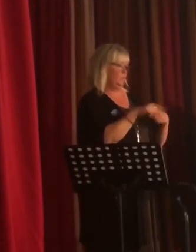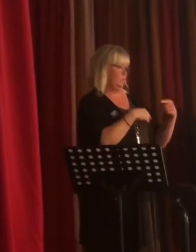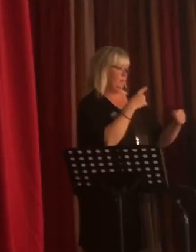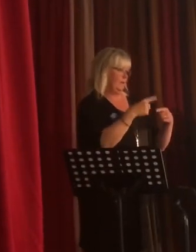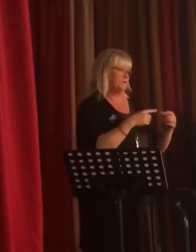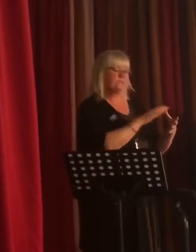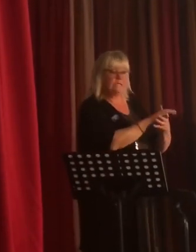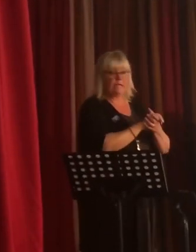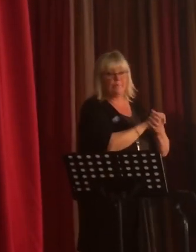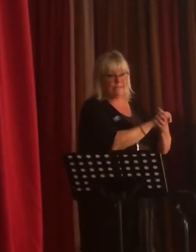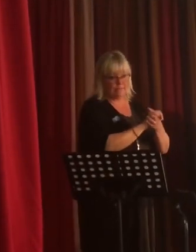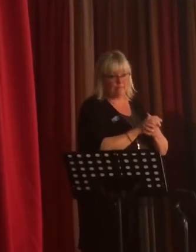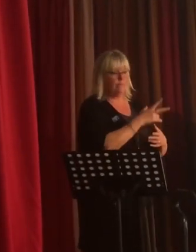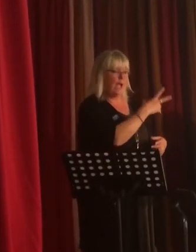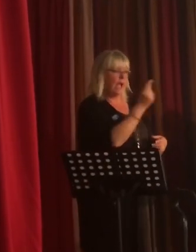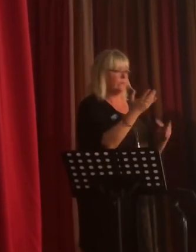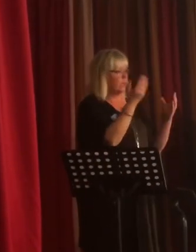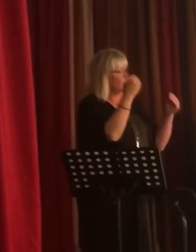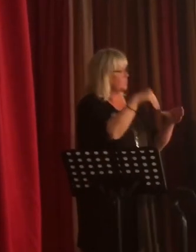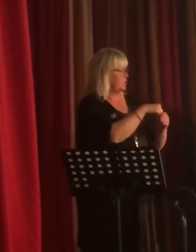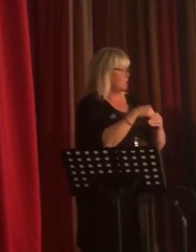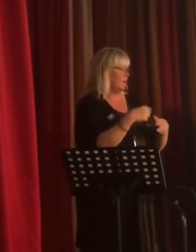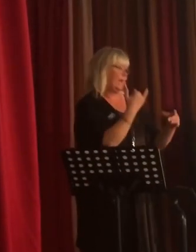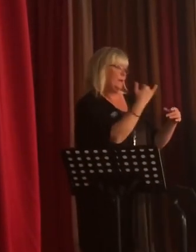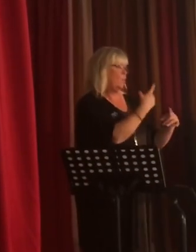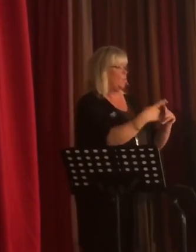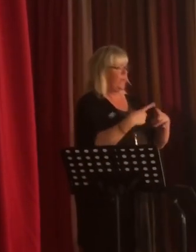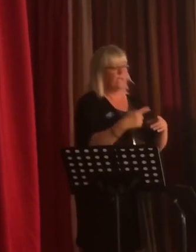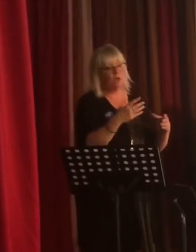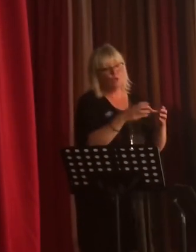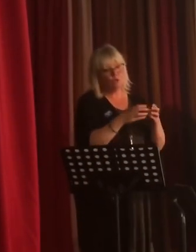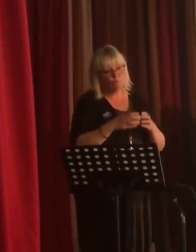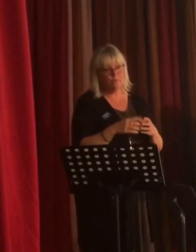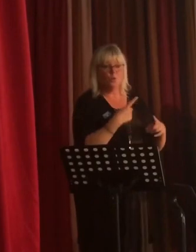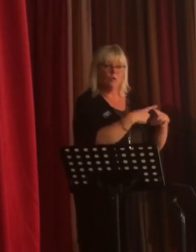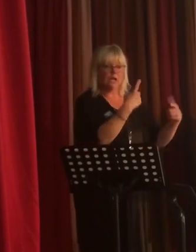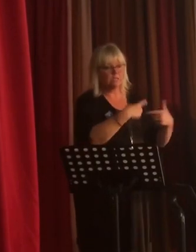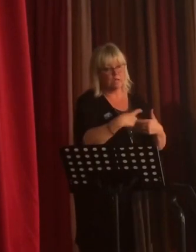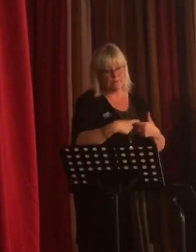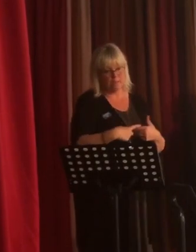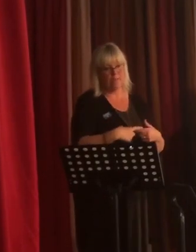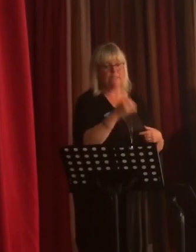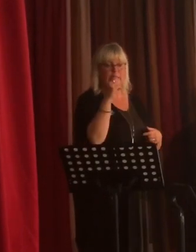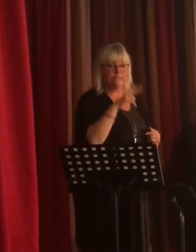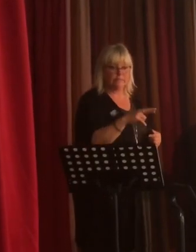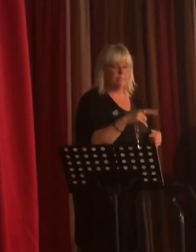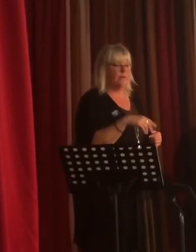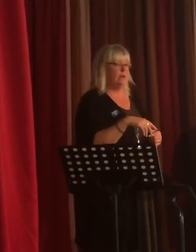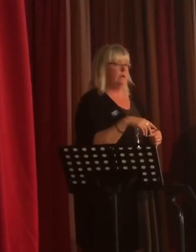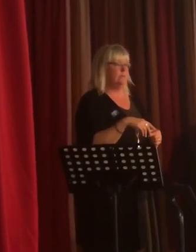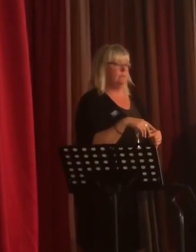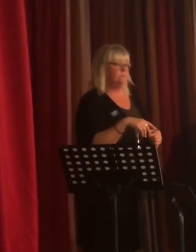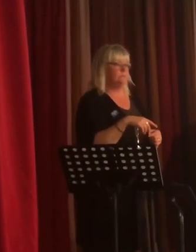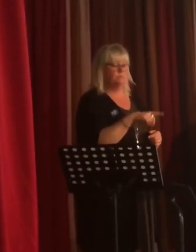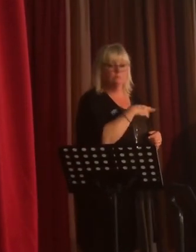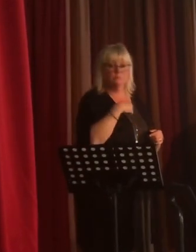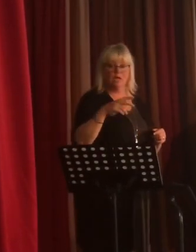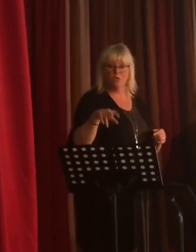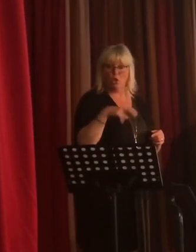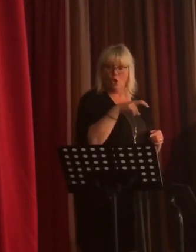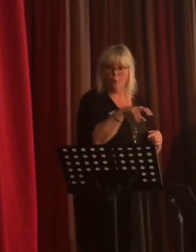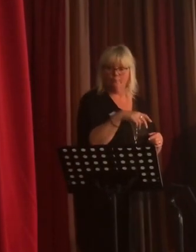Vi har utvecklats tillsammans med andra kursdeltagare i olika grupper och i olika sammanhang. Till exempel när vi lamrade slalom i